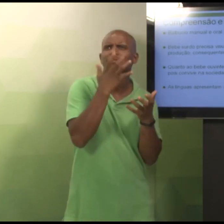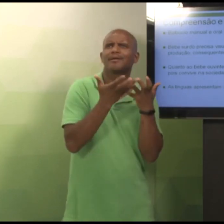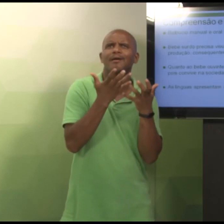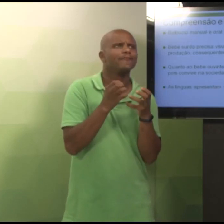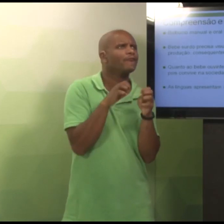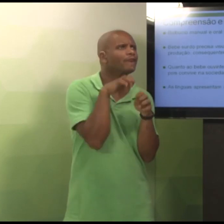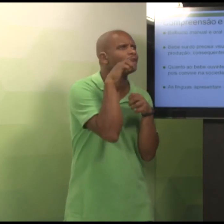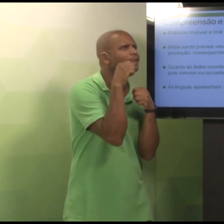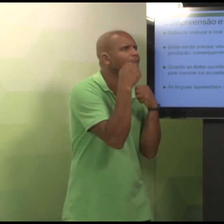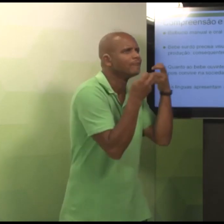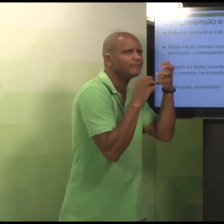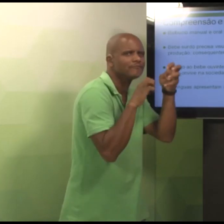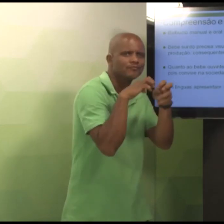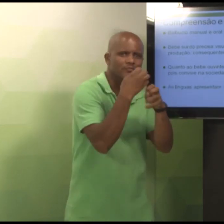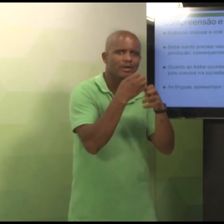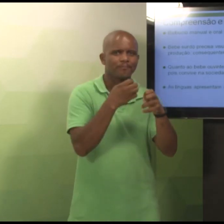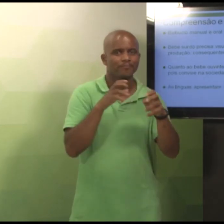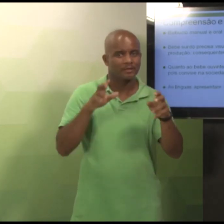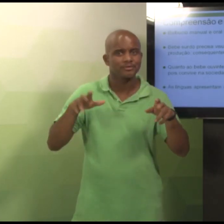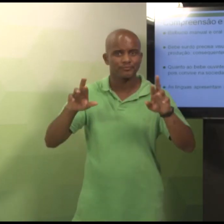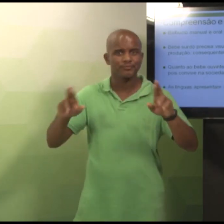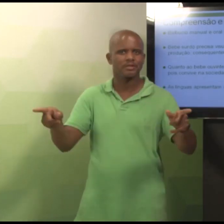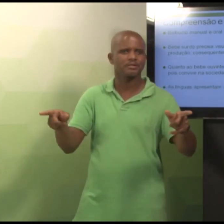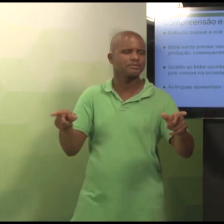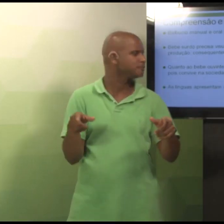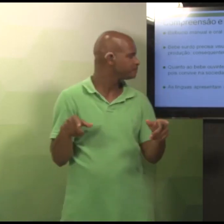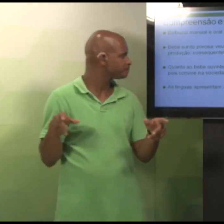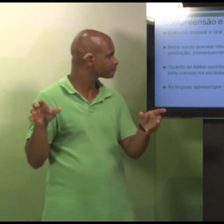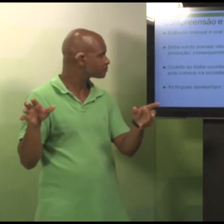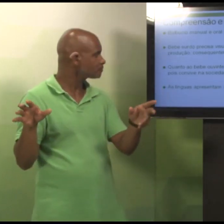que ele comece a balbuciar. Percebam a diferença?